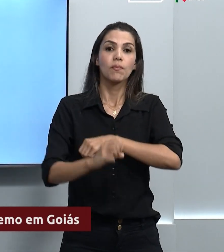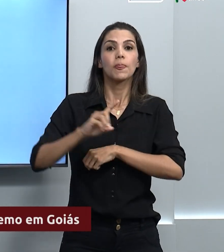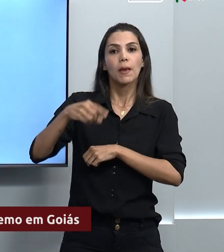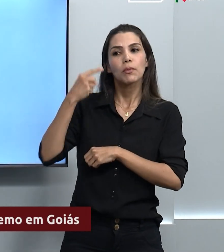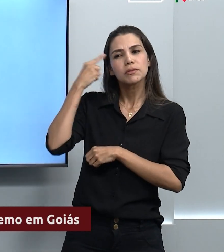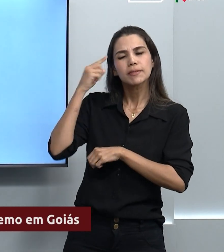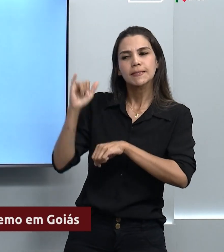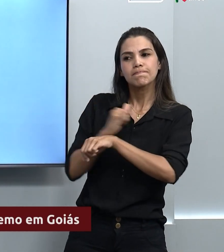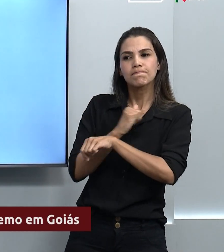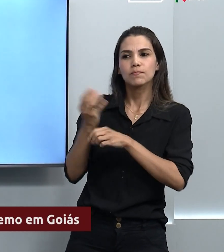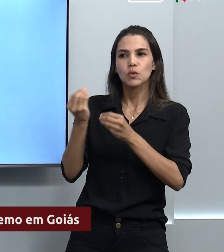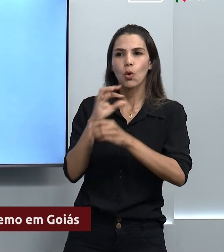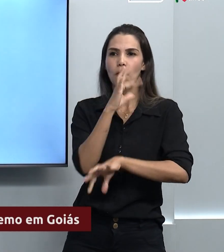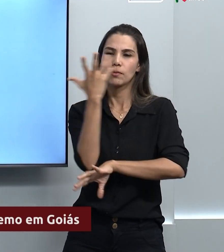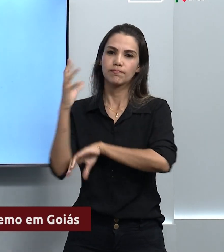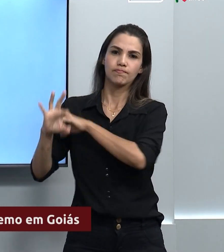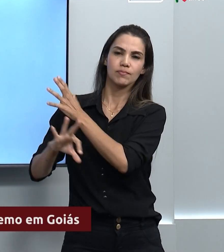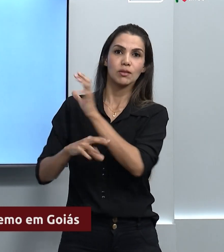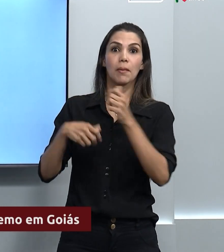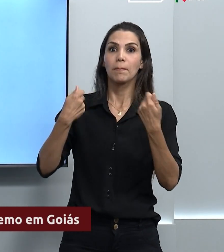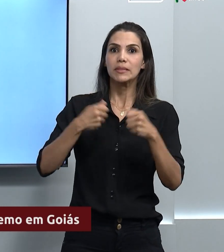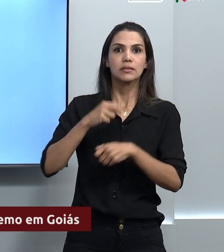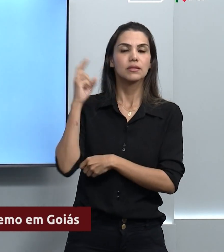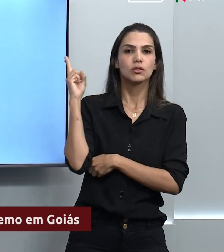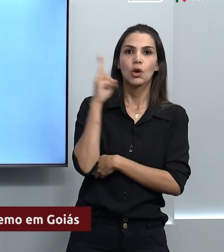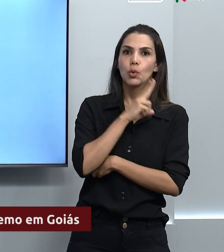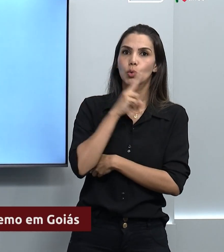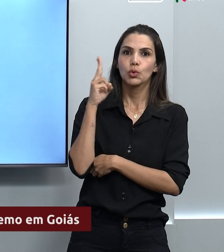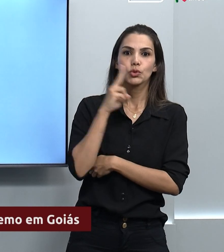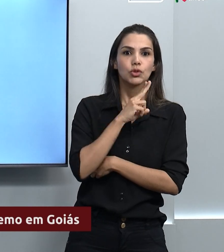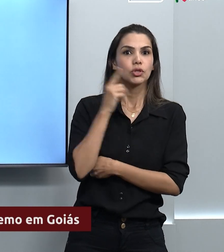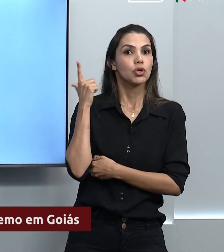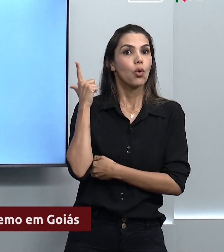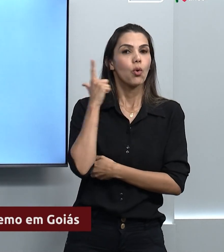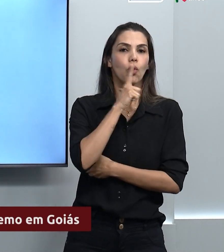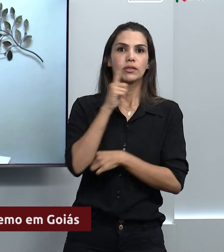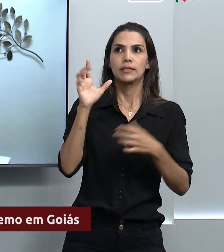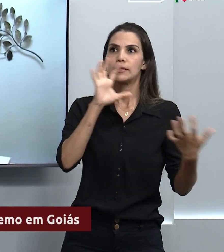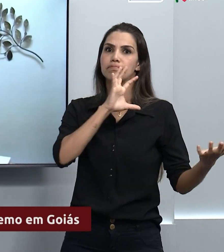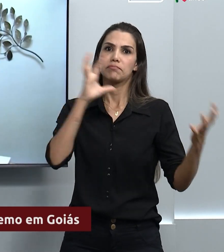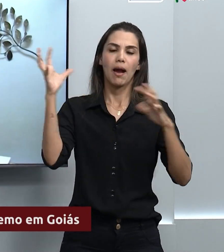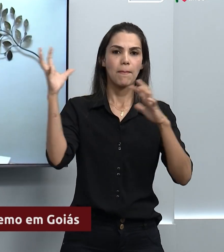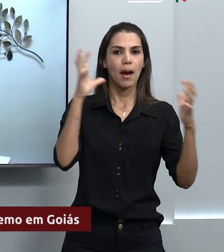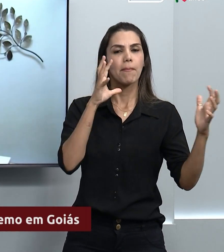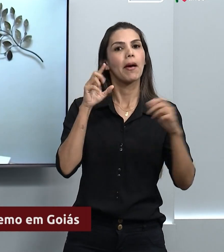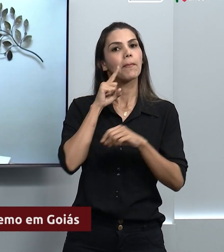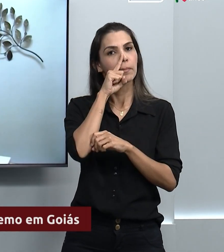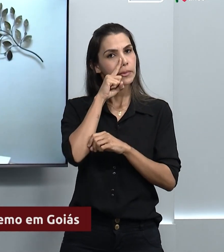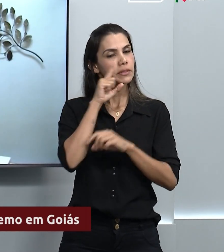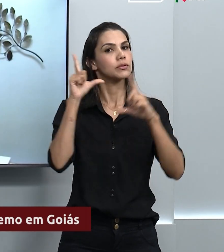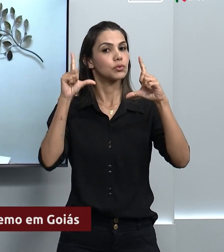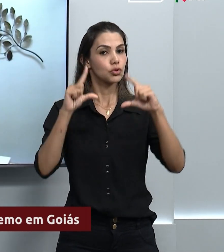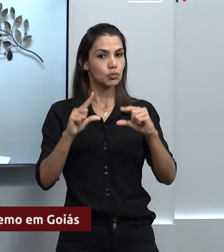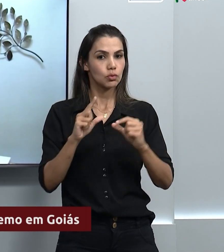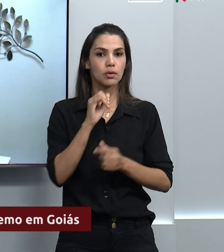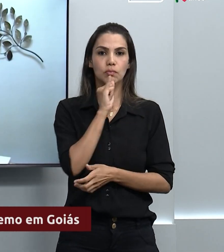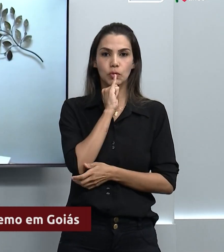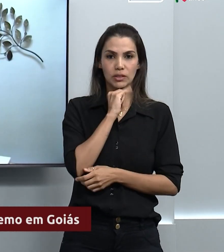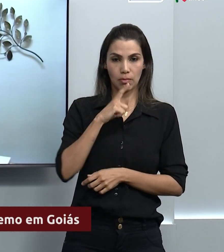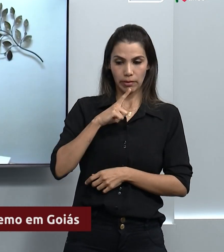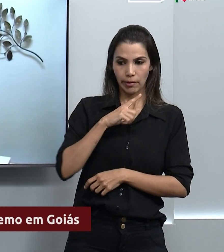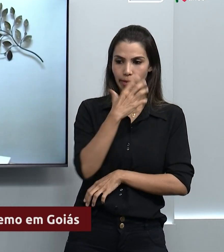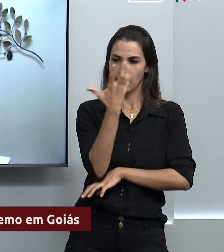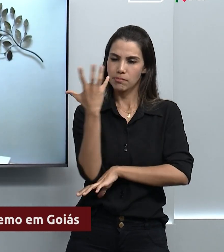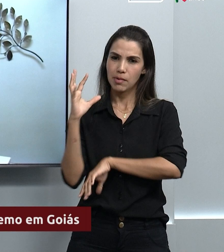pesquisadora destaca a urgência de ações para enfrentar os riscos climáticos. Vejam, eu coloco um bosquezinho, eu